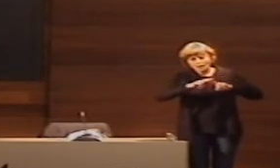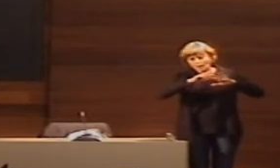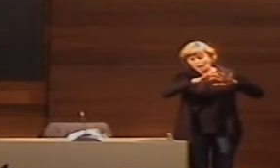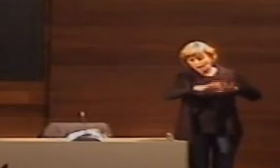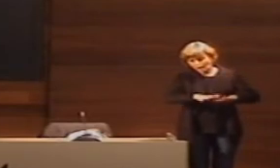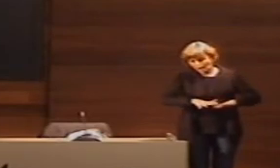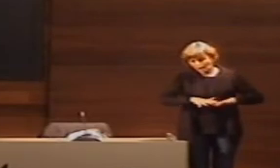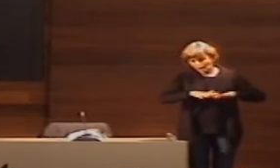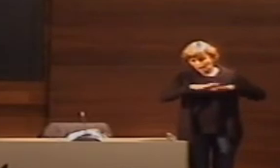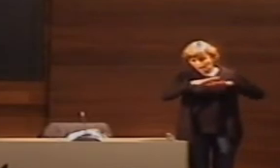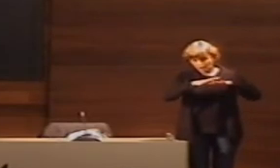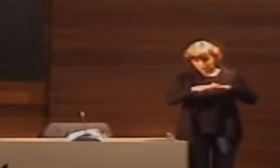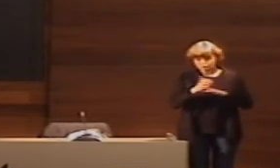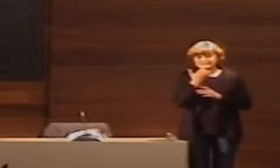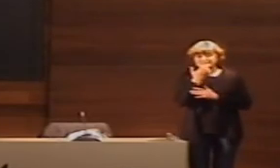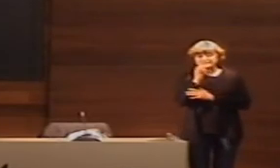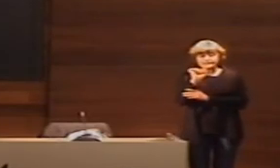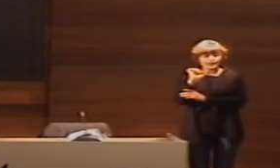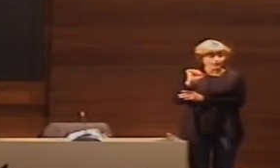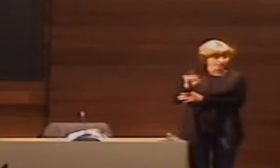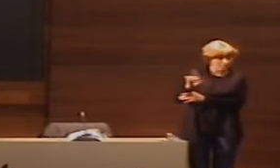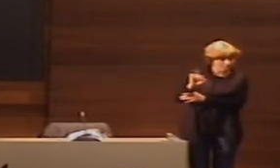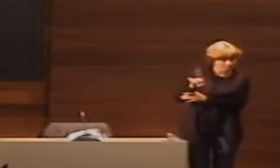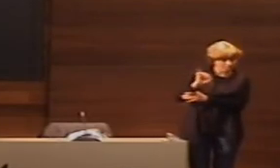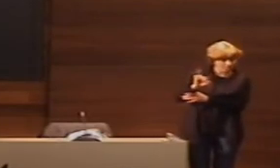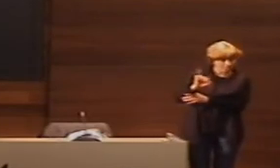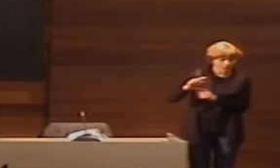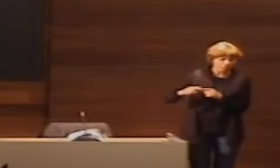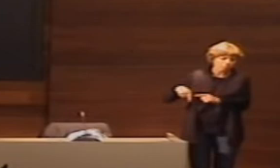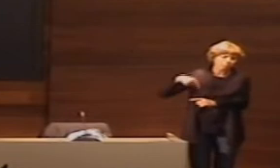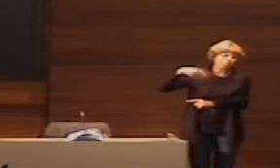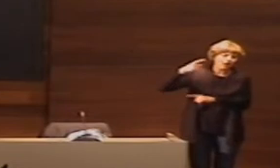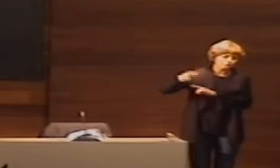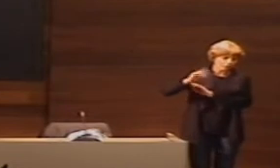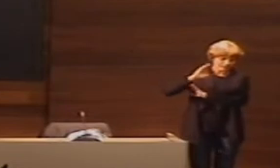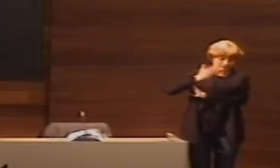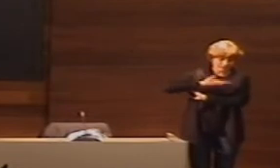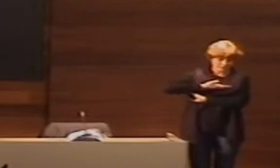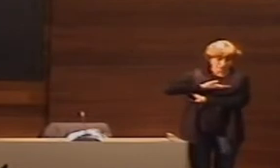mucho en convertirse en sanciones, ¿no? Ahora España está recibiendo sanciones